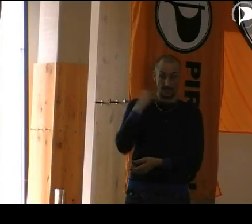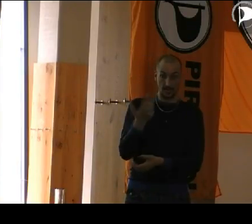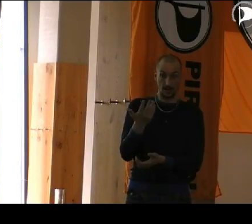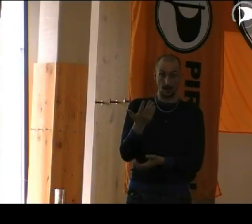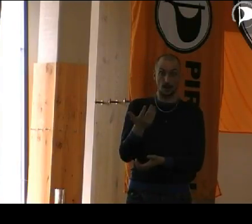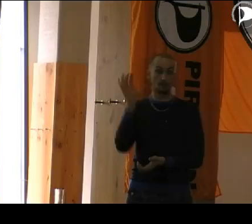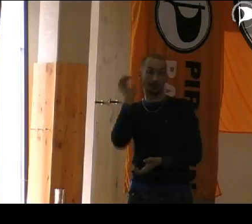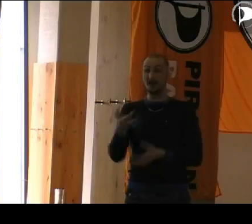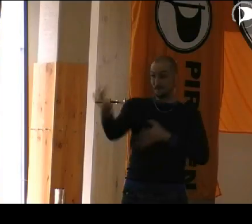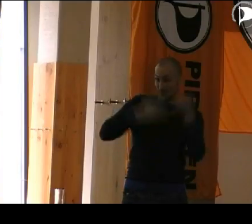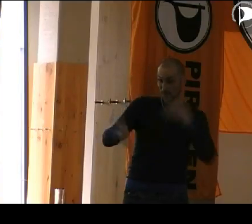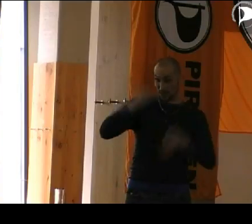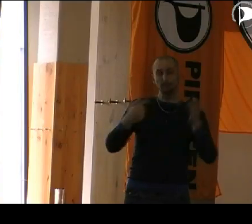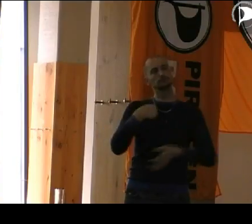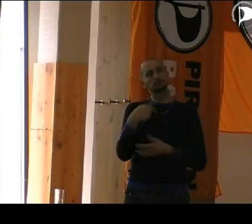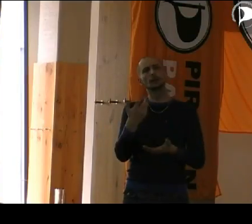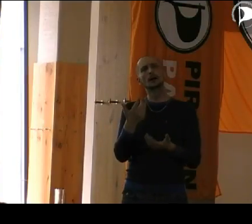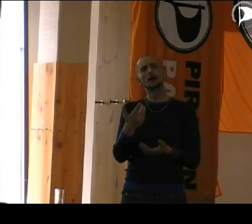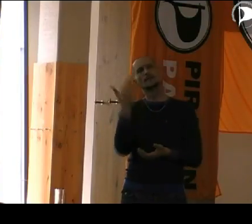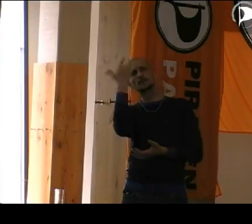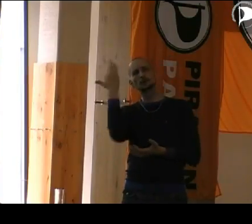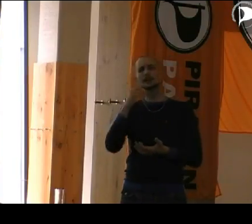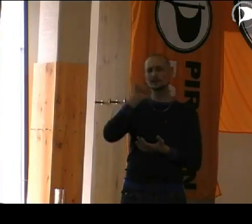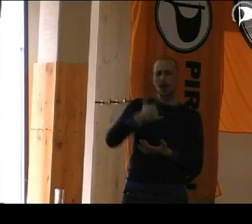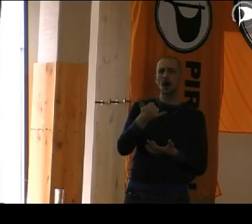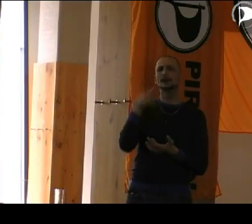könnte uns ist es ganz verbandes zu kandidieren